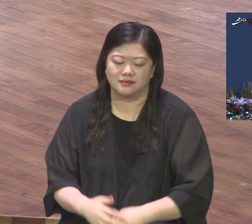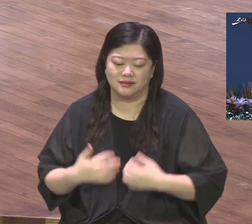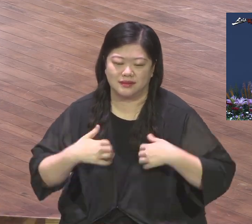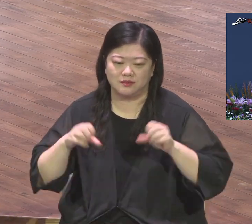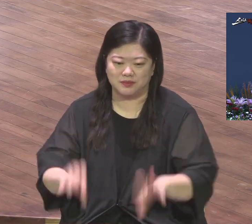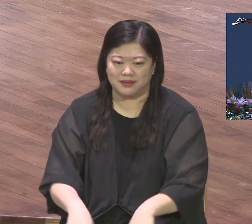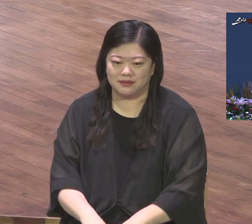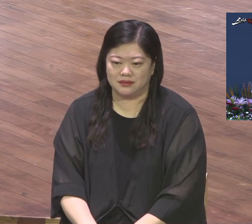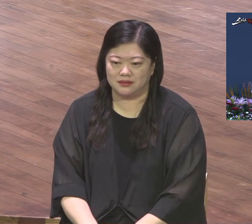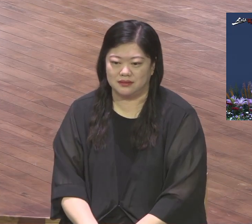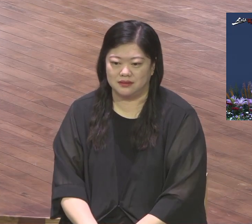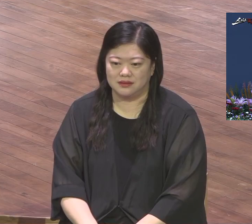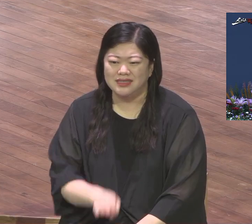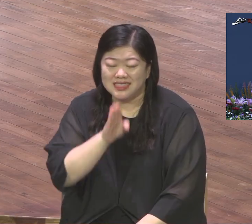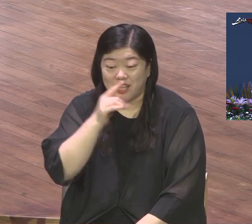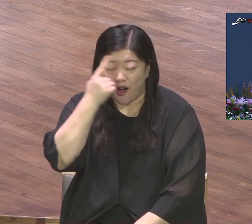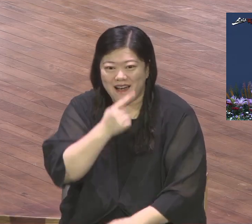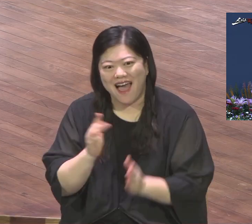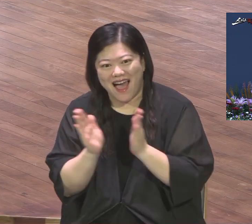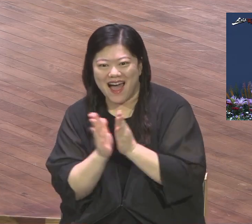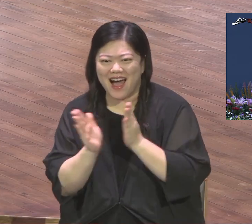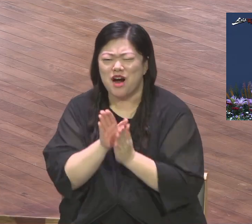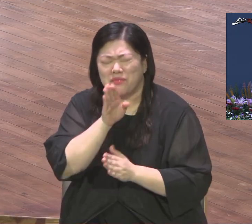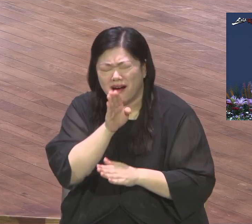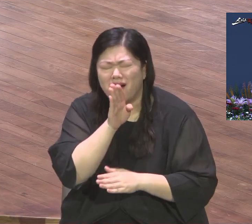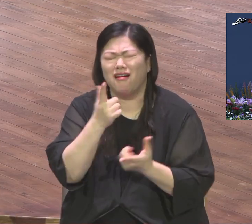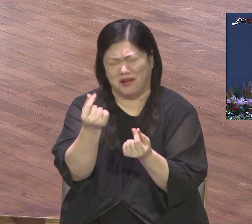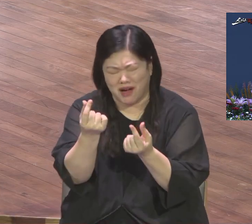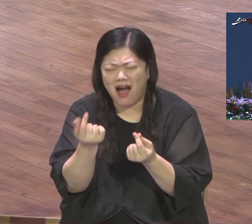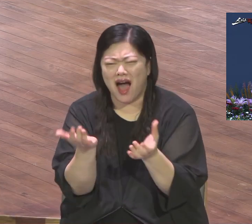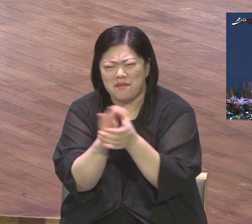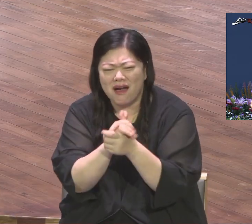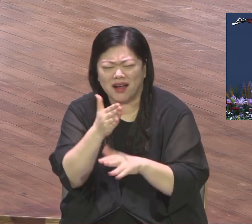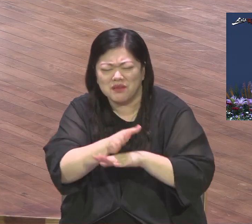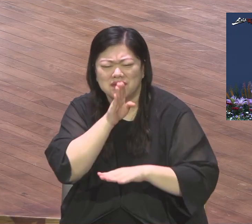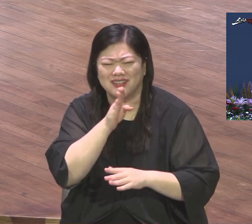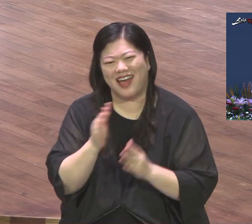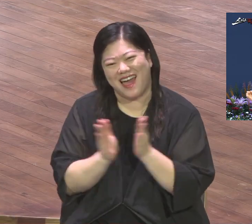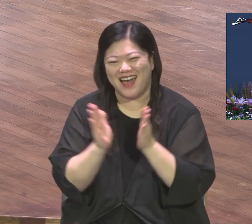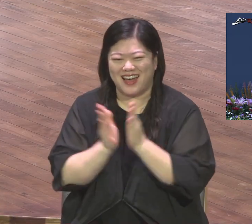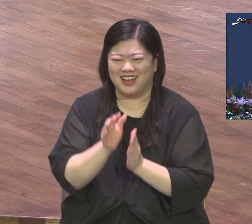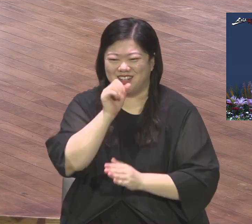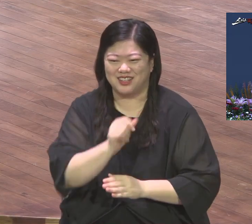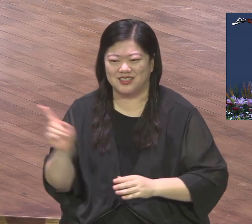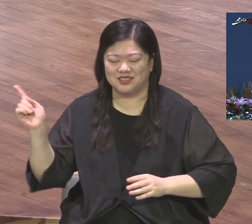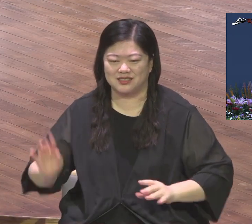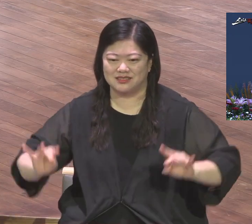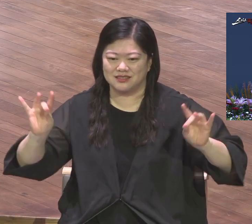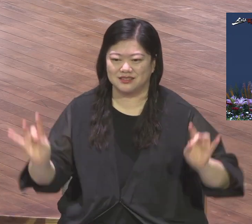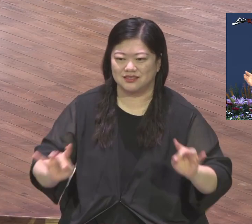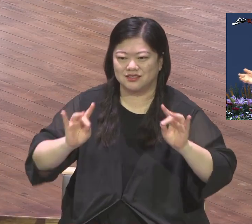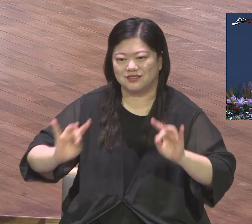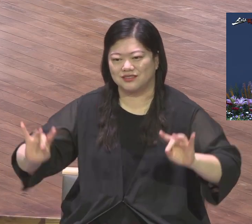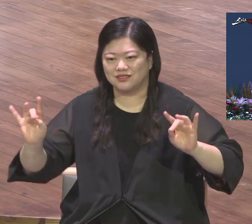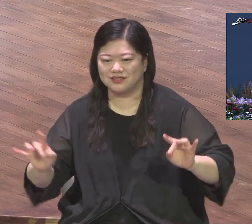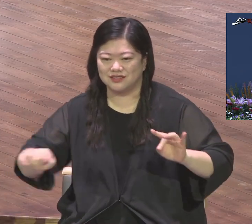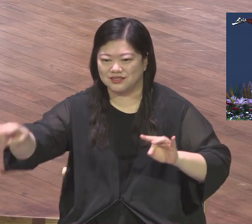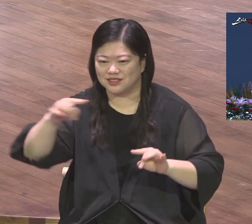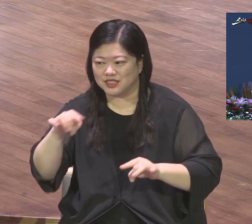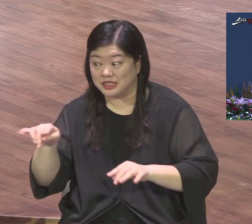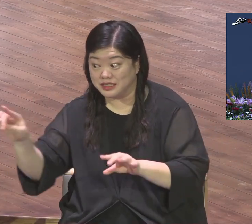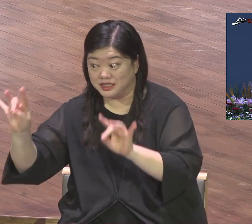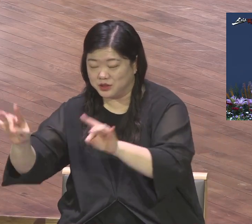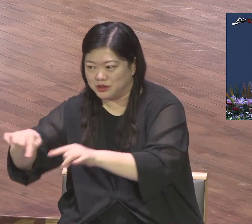웃으면서 정말로 감사해서 박수가 거의 없고 거의 다 막 할 수 지자 하라니까 할 수 없어. 이런